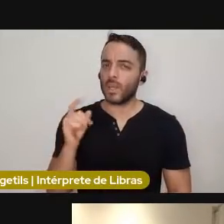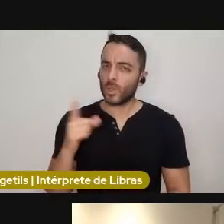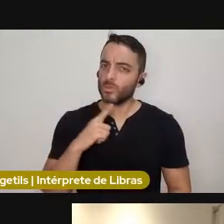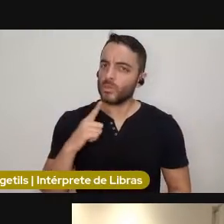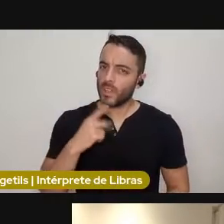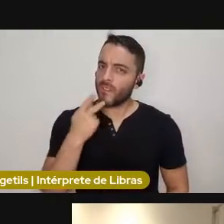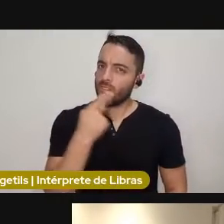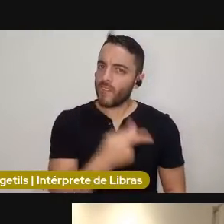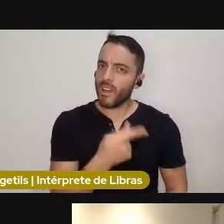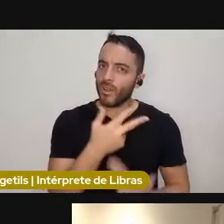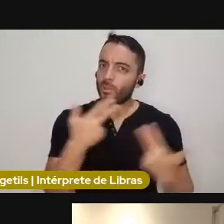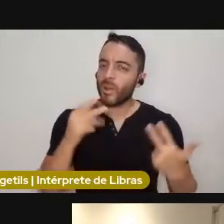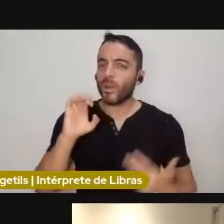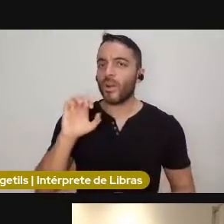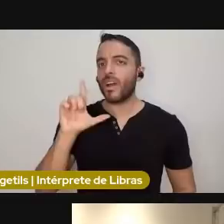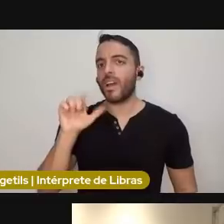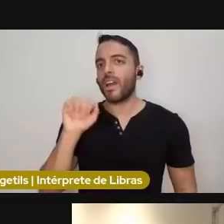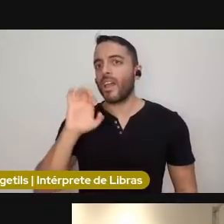para o Elael?